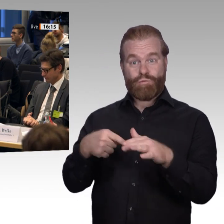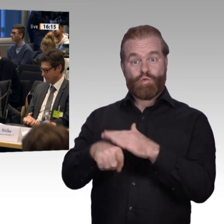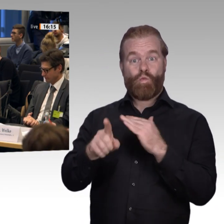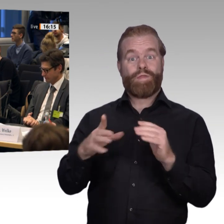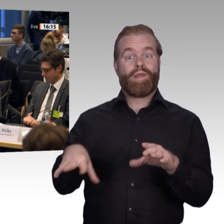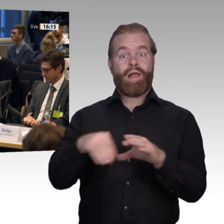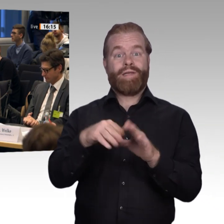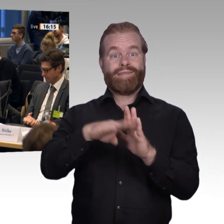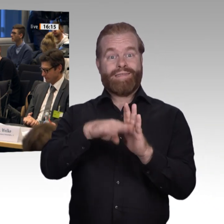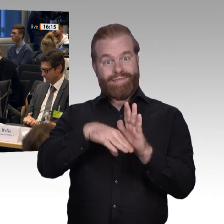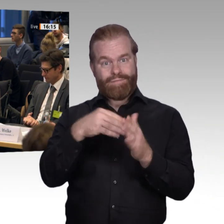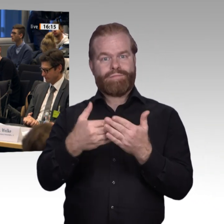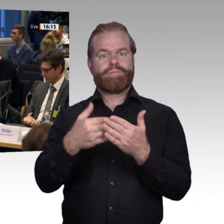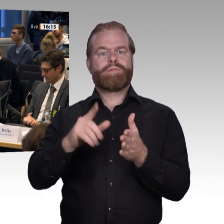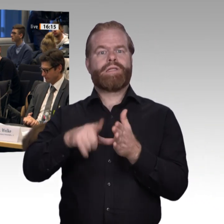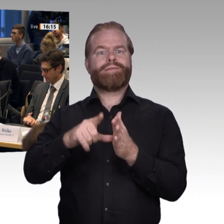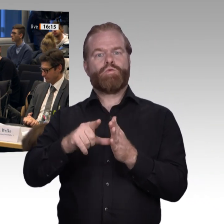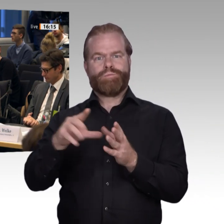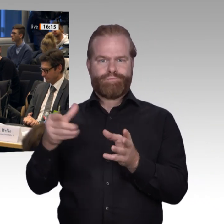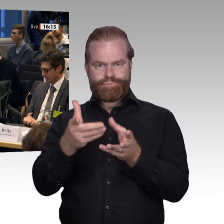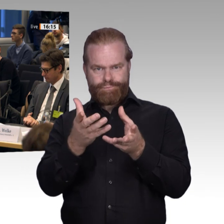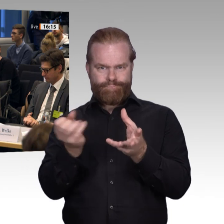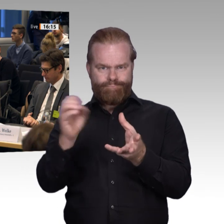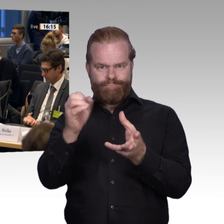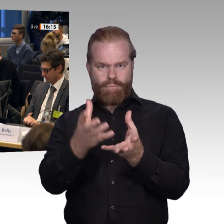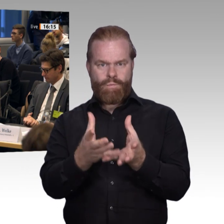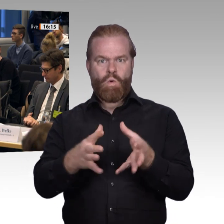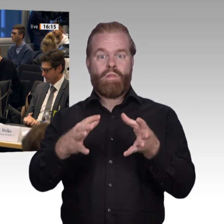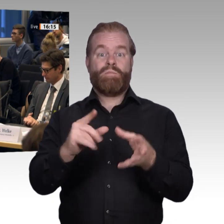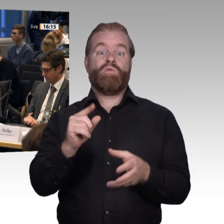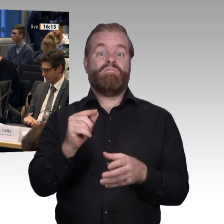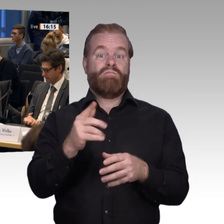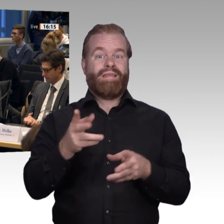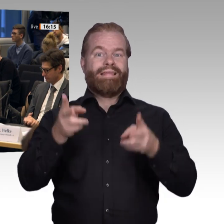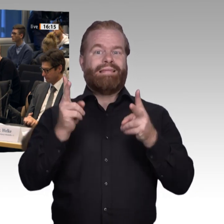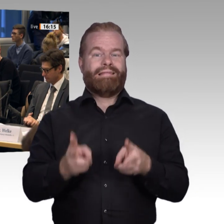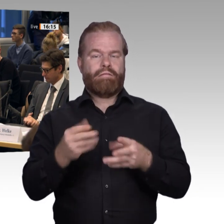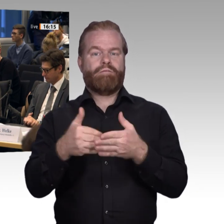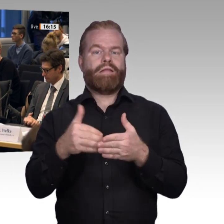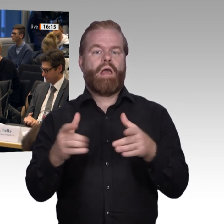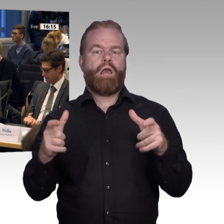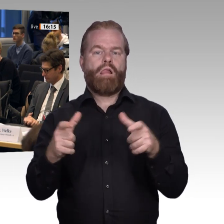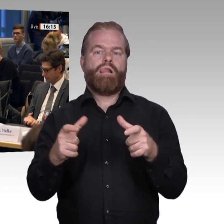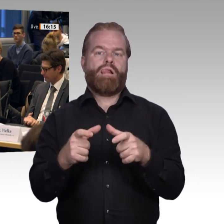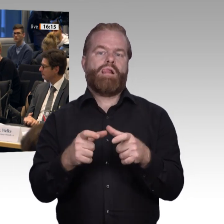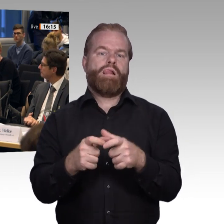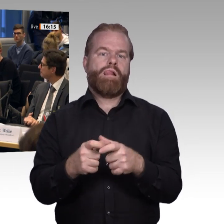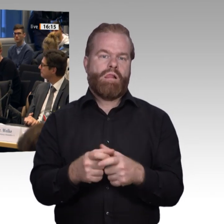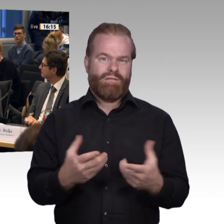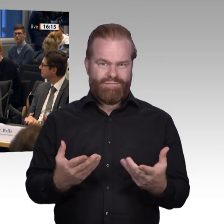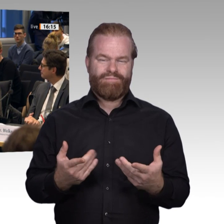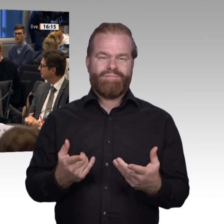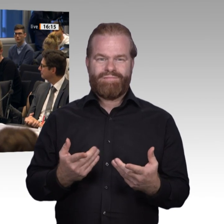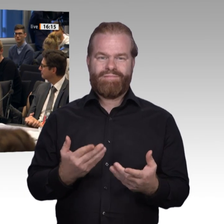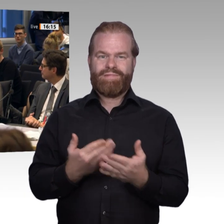umgesetzt, es wird noch weiter eingeengt. Und das muss ich jetzt auch tagesaktuell anbringen,